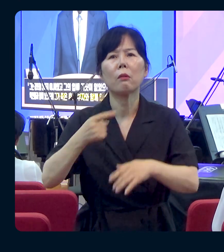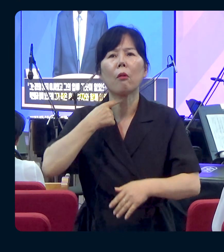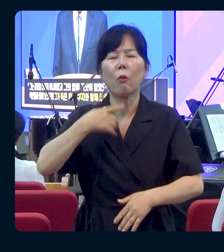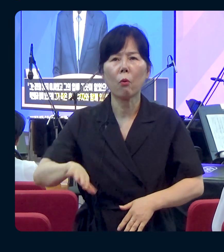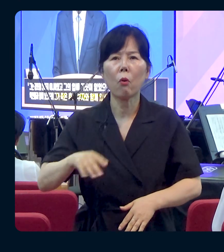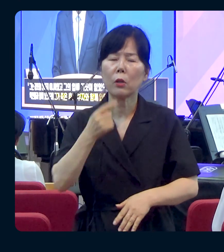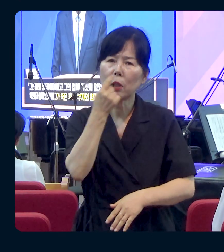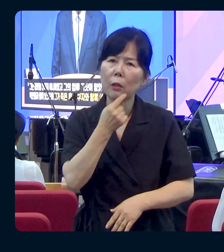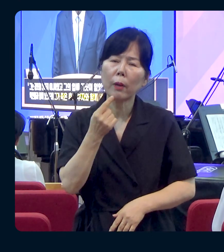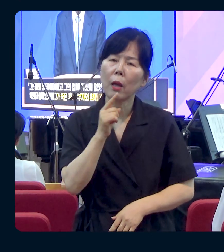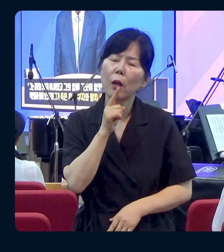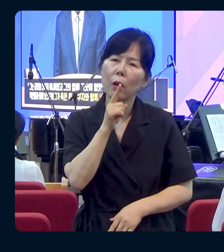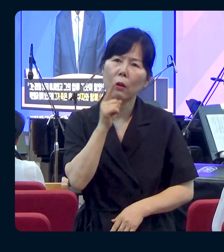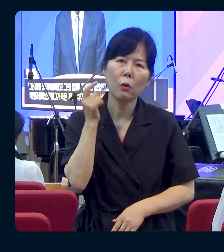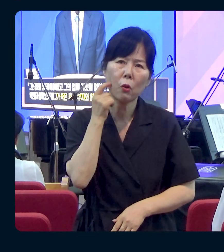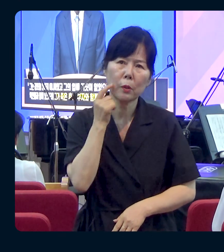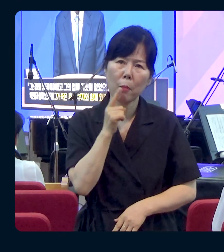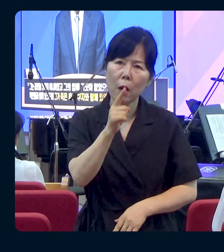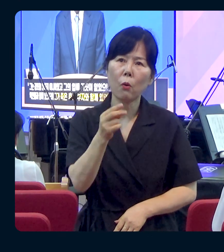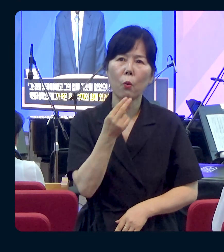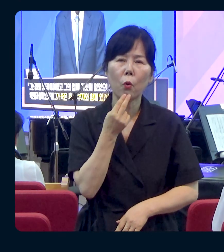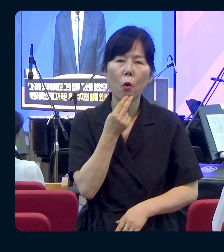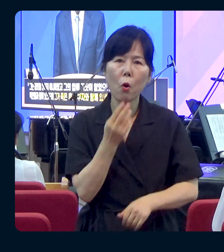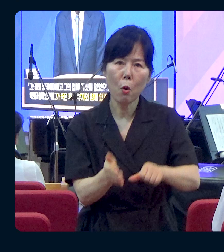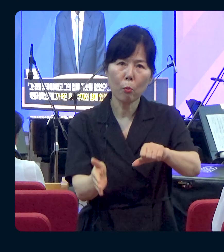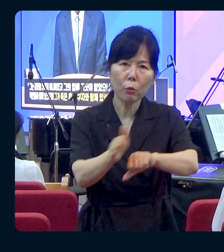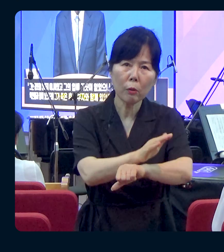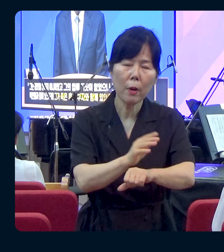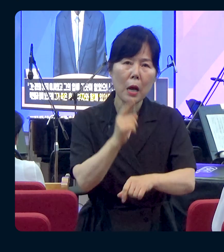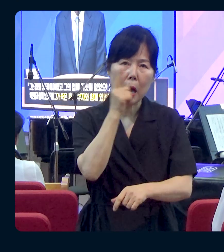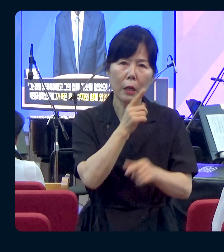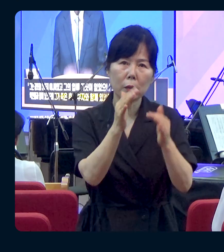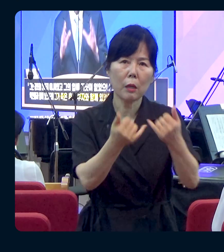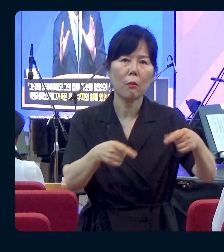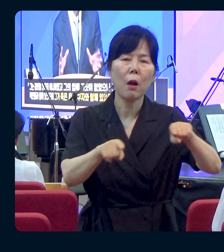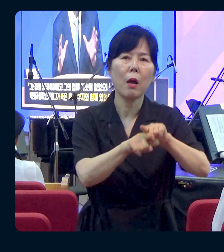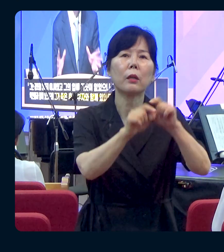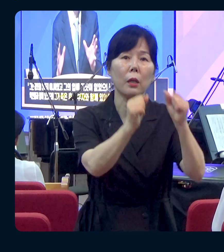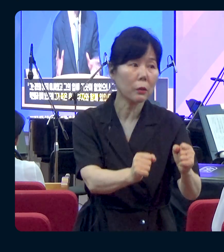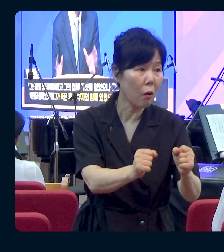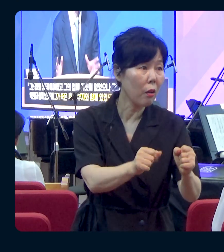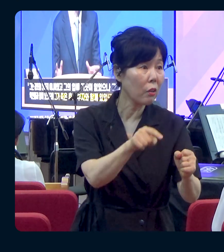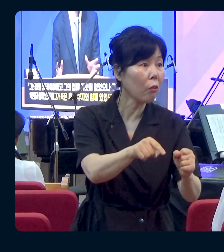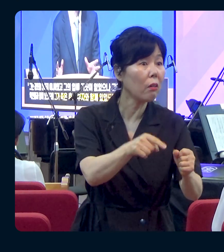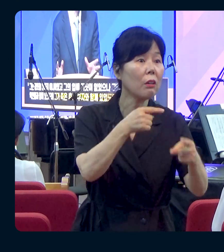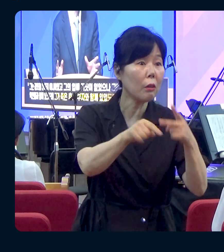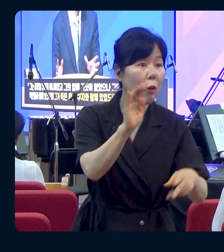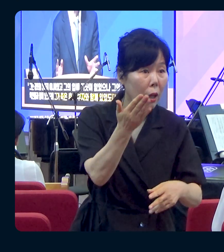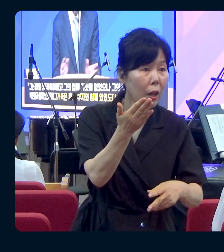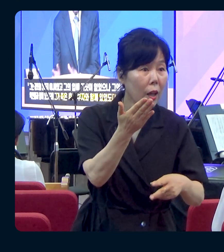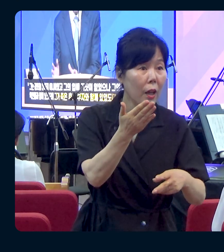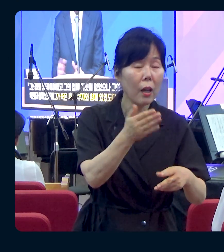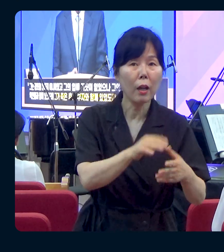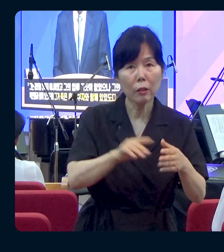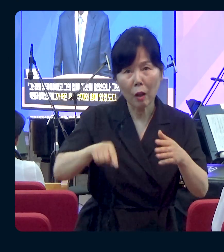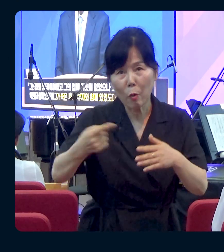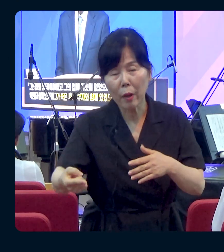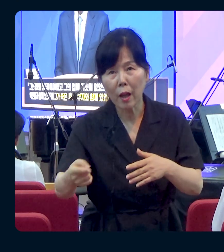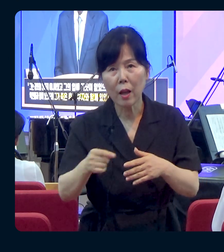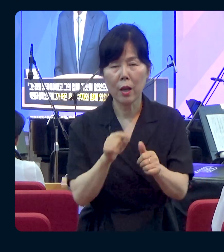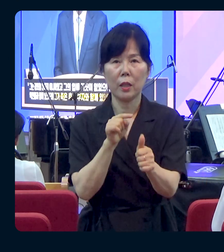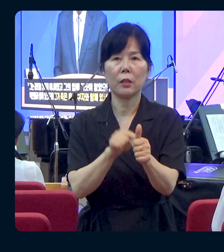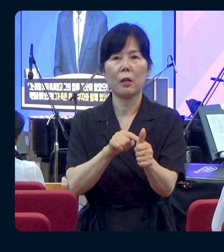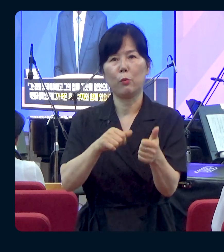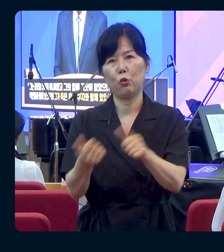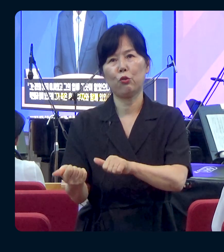아니하였고 그의 입에 거짓이 없었으나 그의 무덤이 악인들과 함께 있었으며, 여기까지는 이해가 잘 돼요. 근데 그 다음에